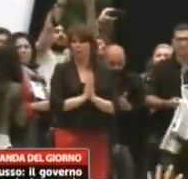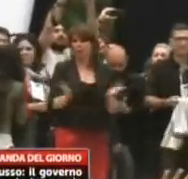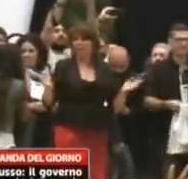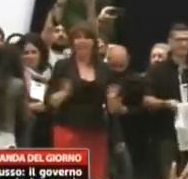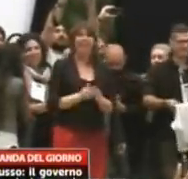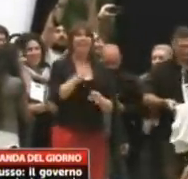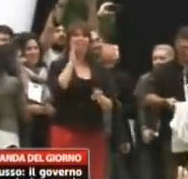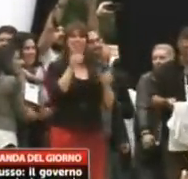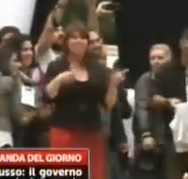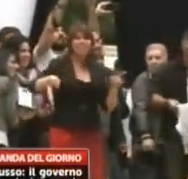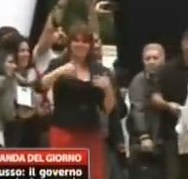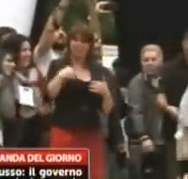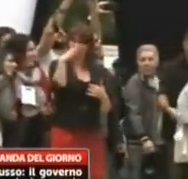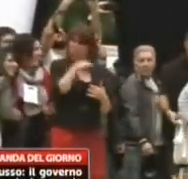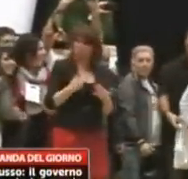Ragazzi,